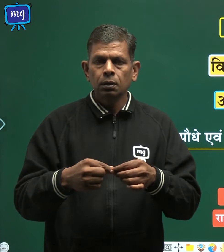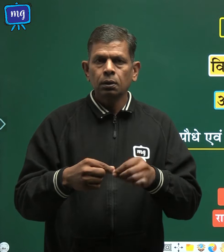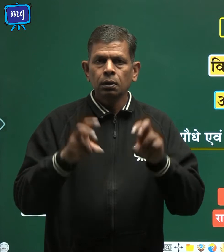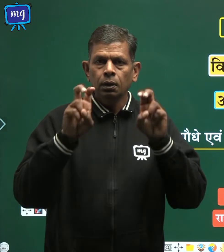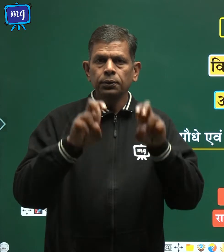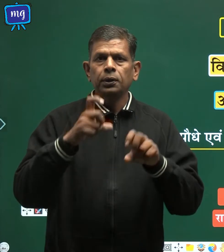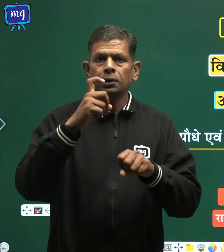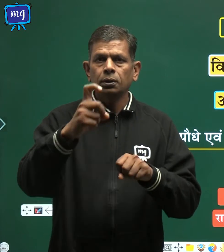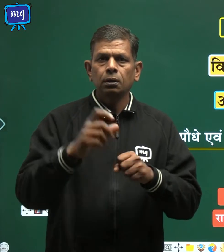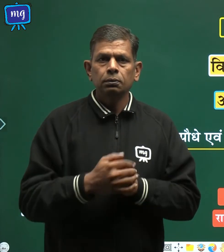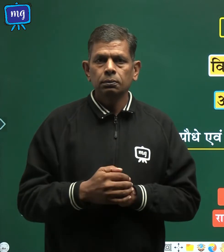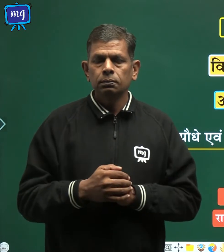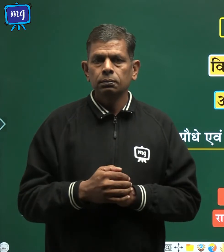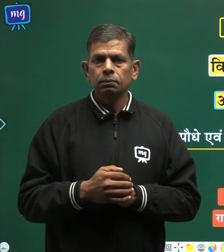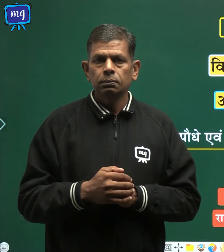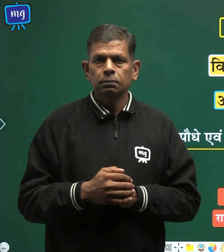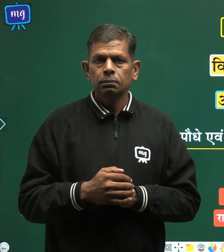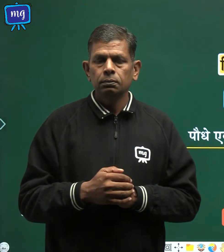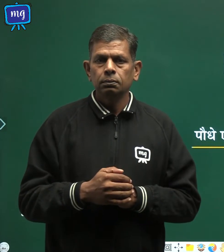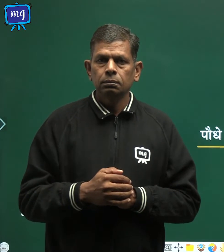अध्याय 7